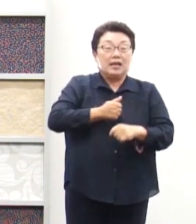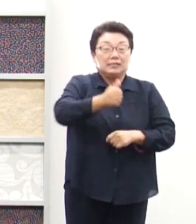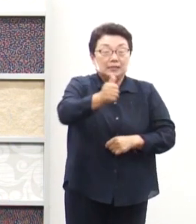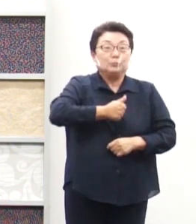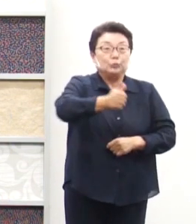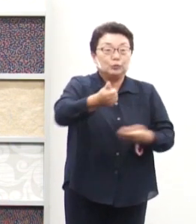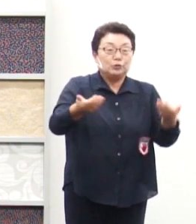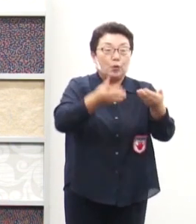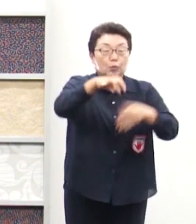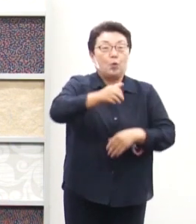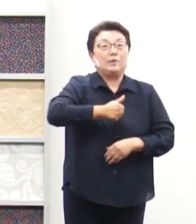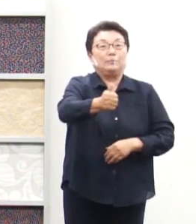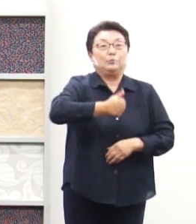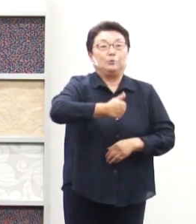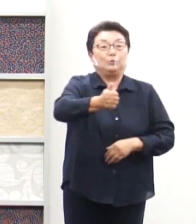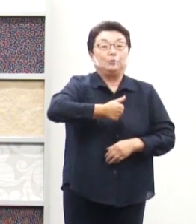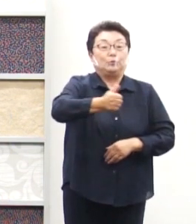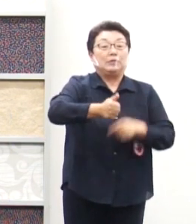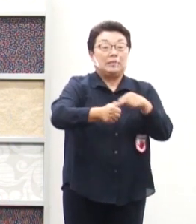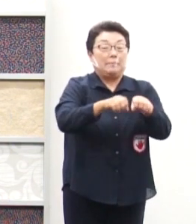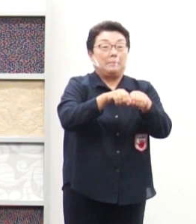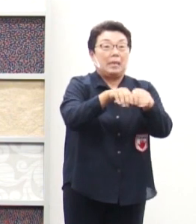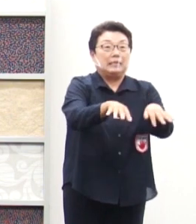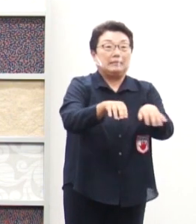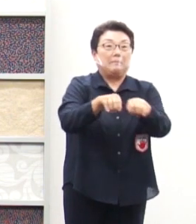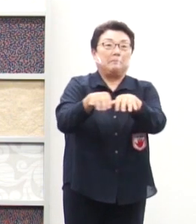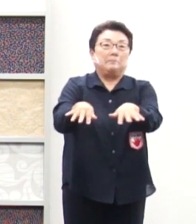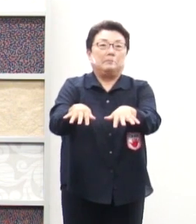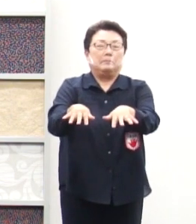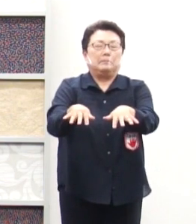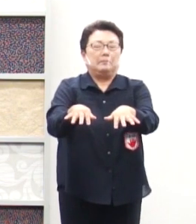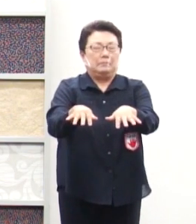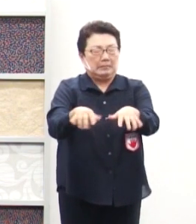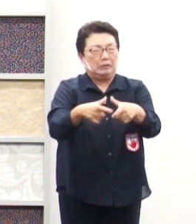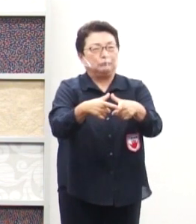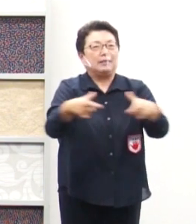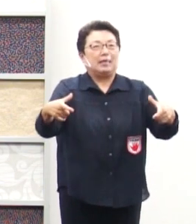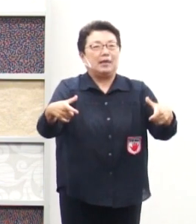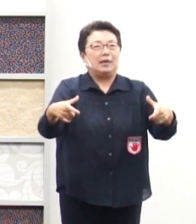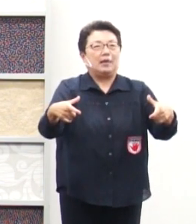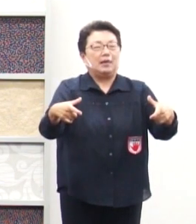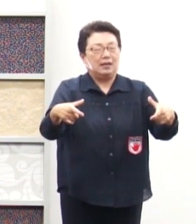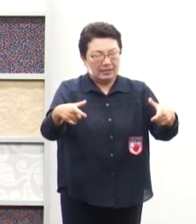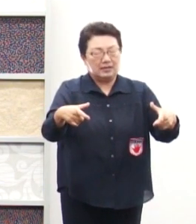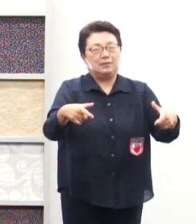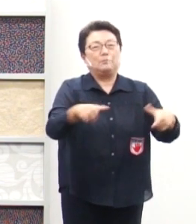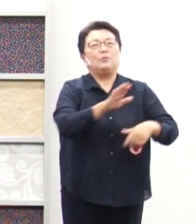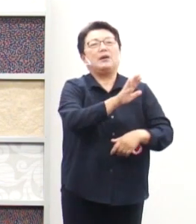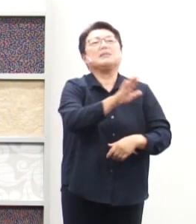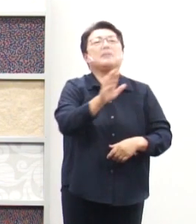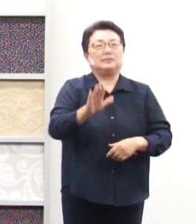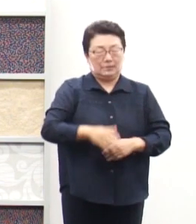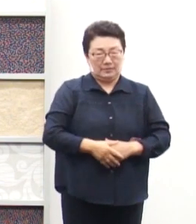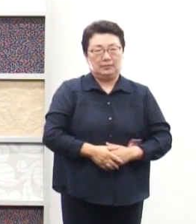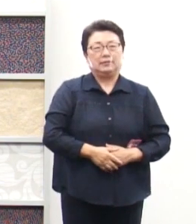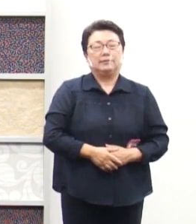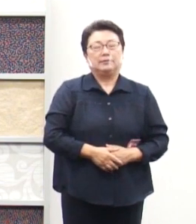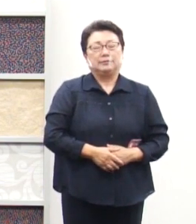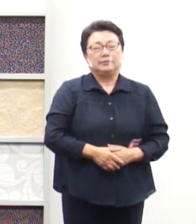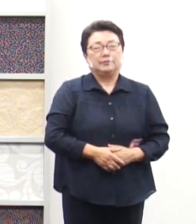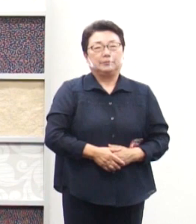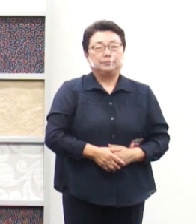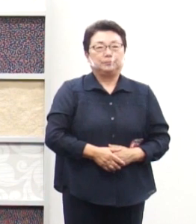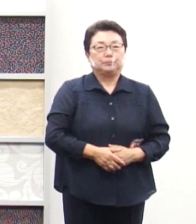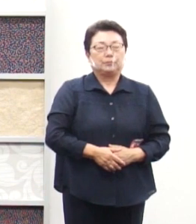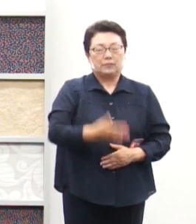ために、感染者が非常に多くなったという事例もありました。